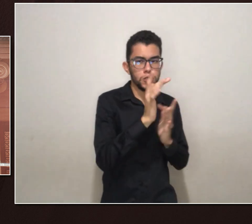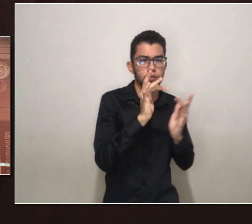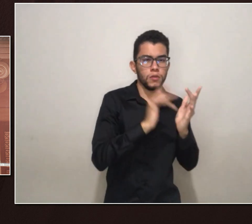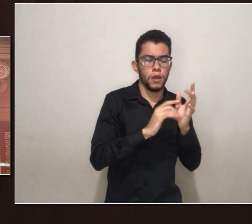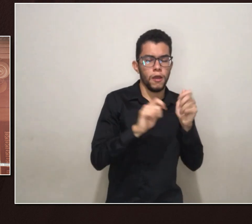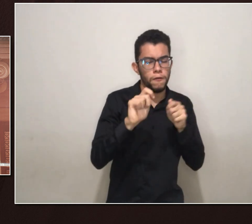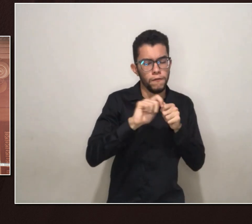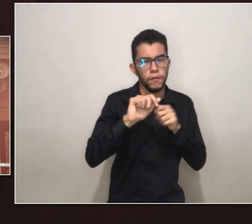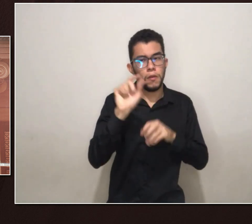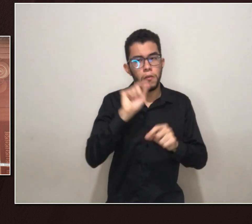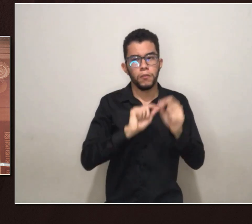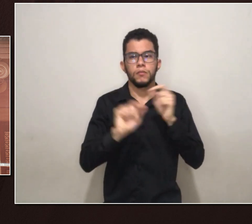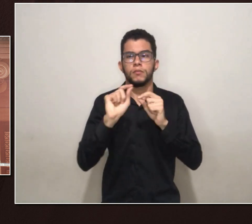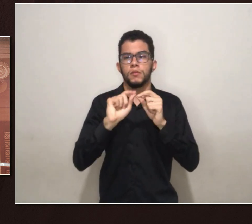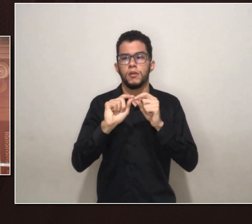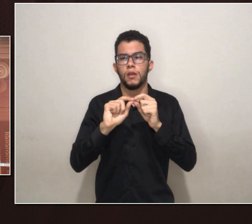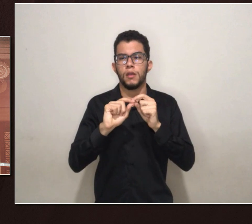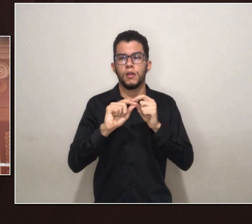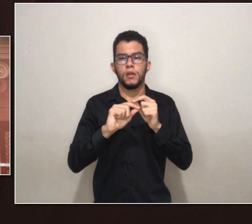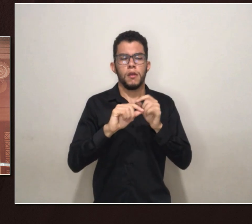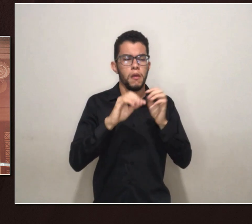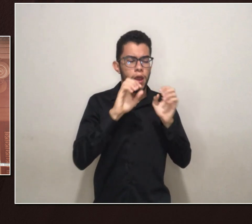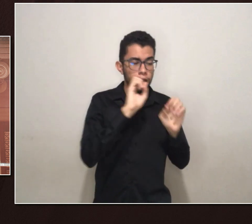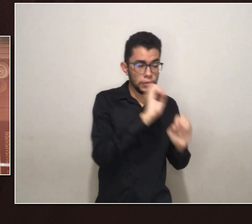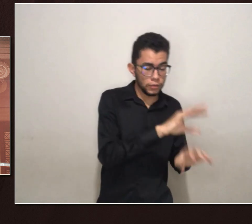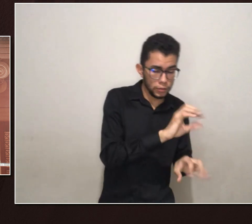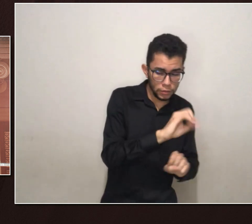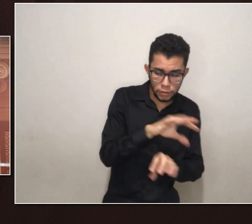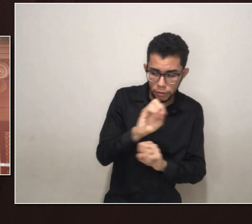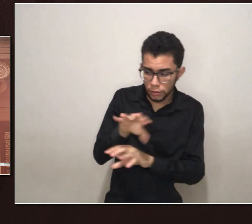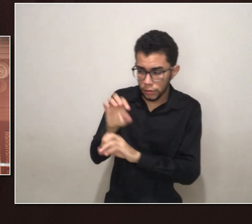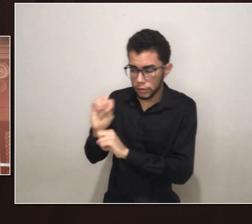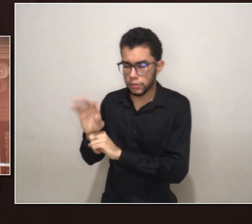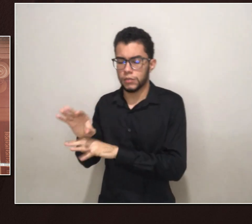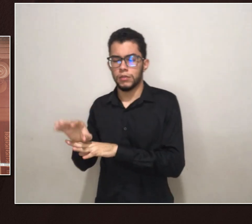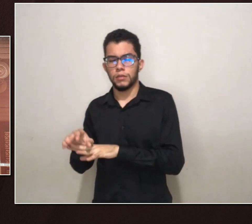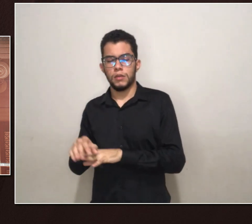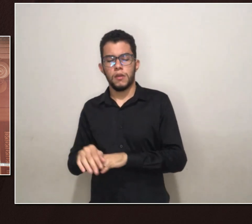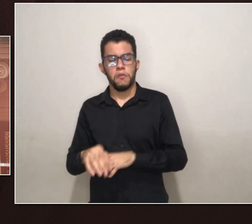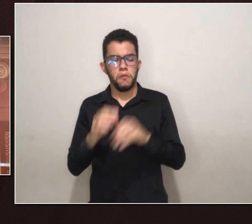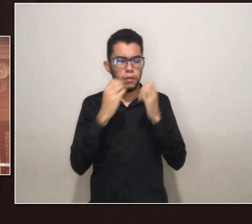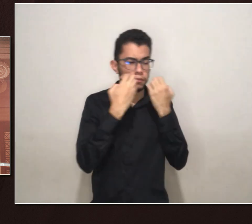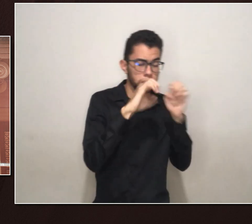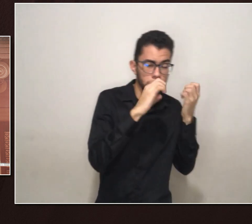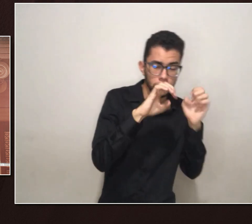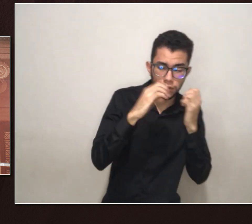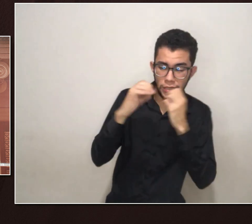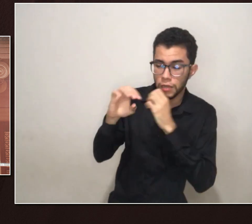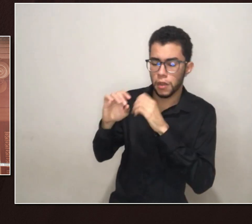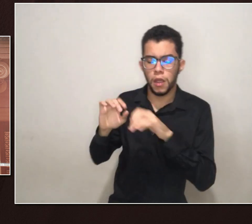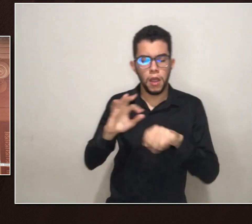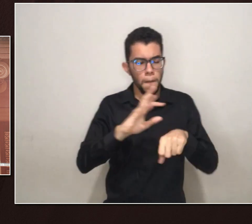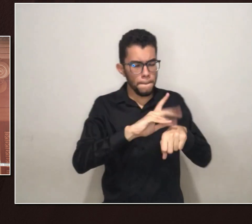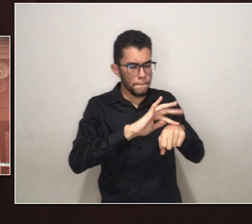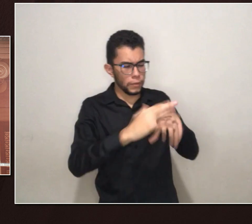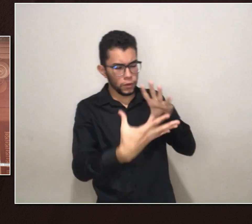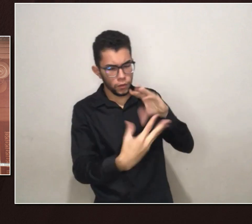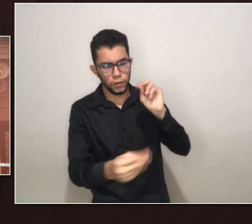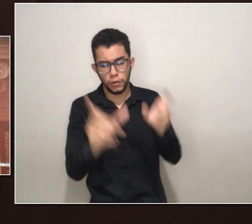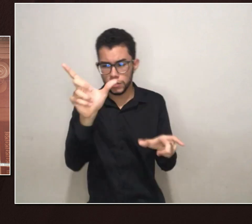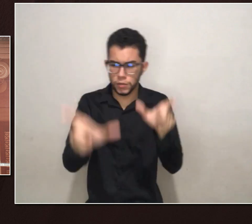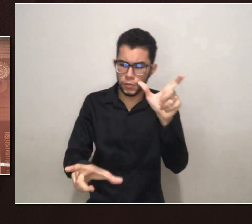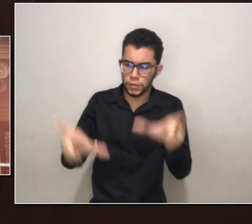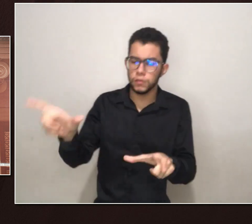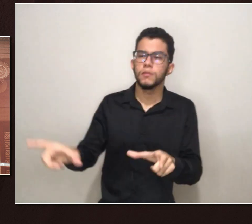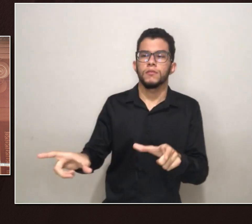a Galiléia, ensinando nas sinagogas, pregando o evangelho do reino e curando as doenças e enfermidades do povo. Isso